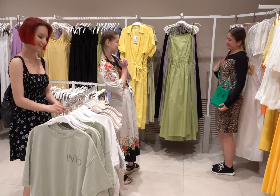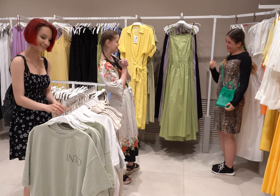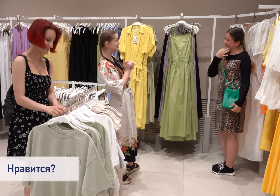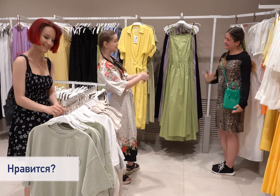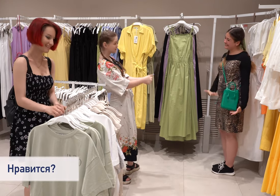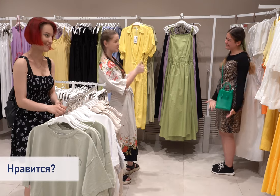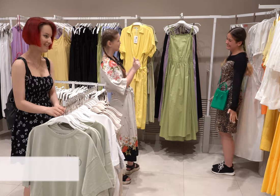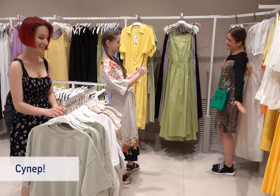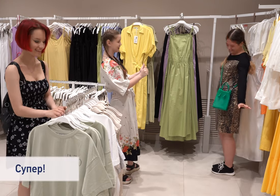Нравится? Супер!